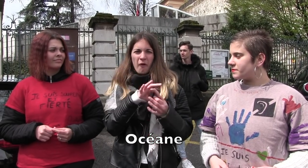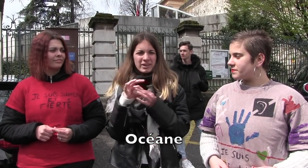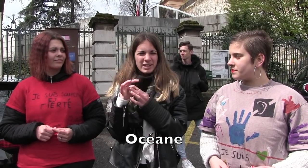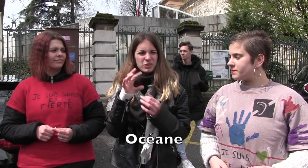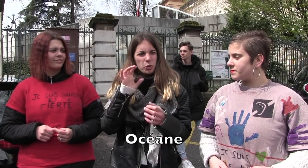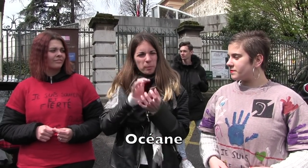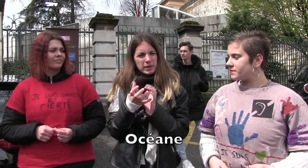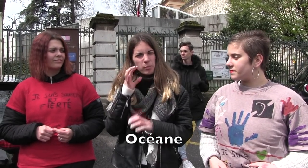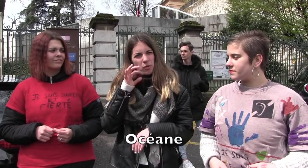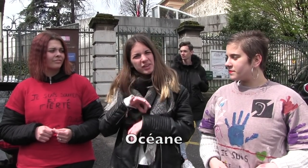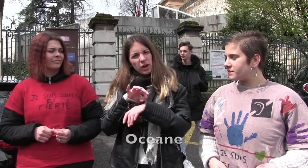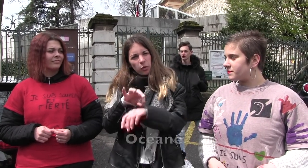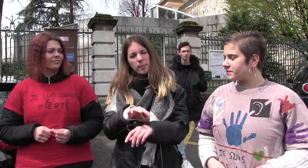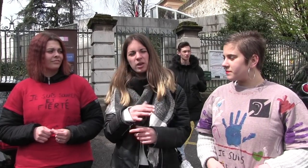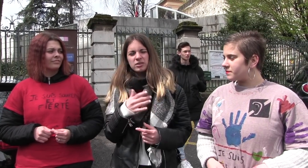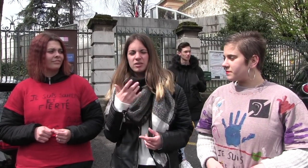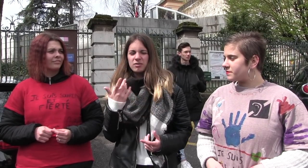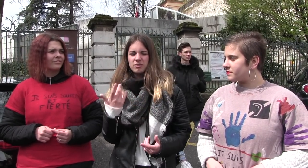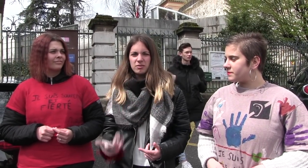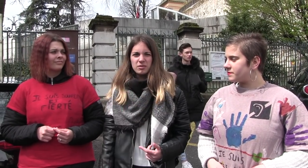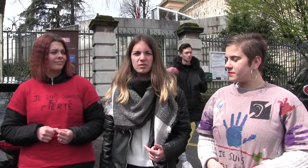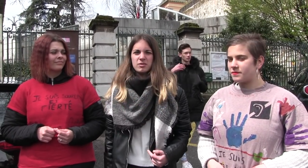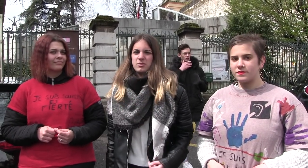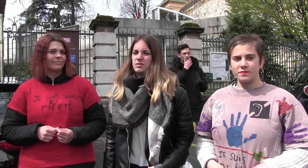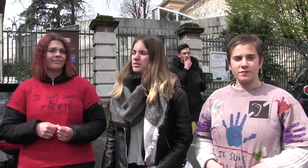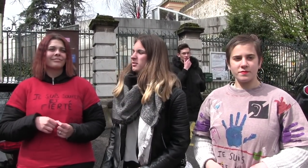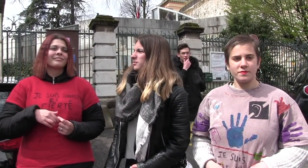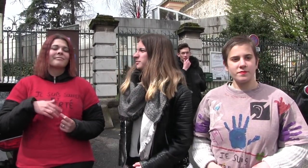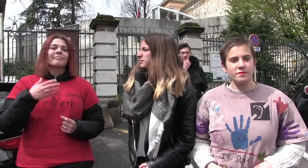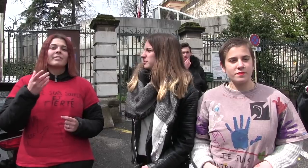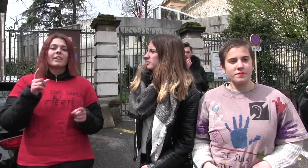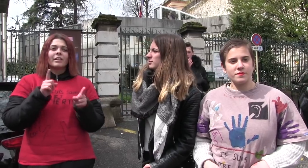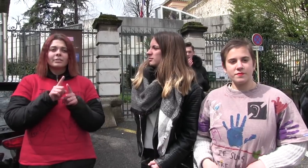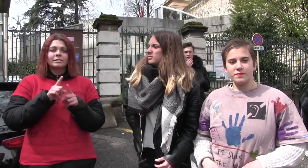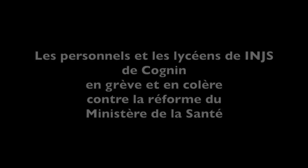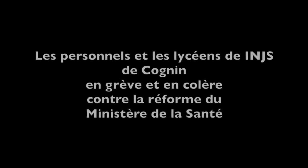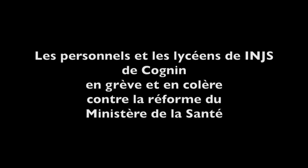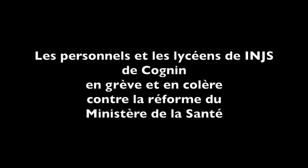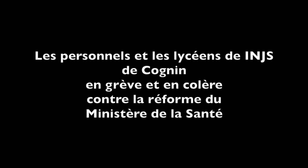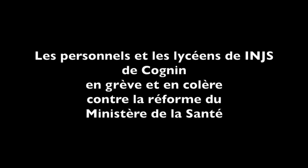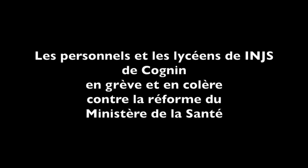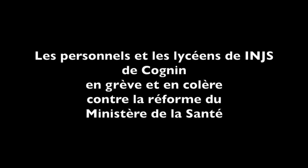professeurs. C'est le lien, en fait, va être compliqué pour accompagner.